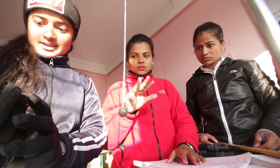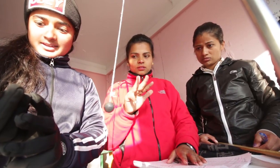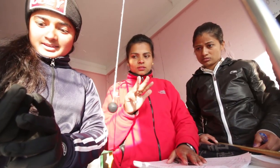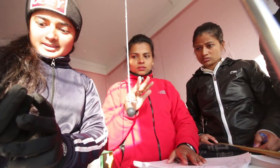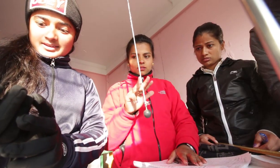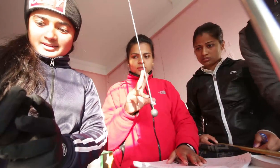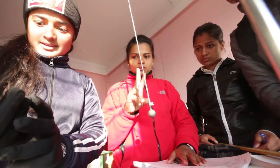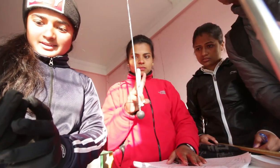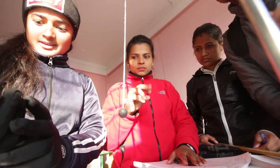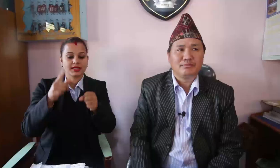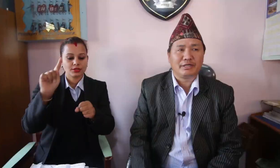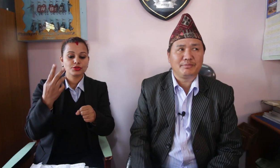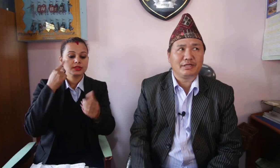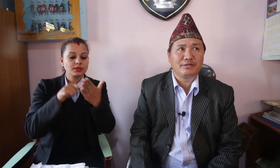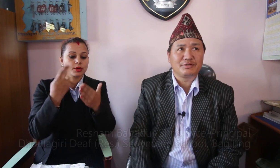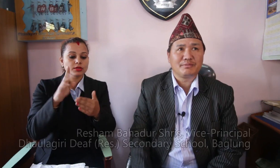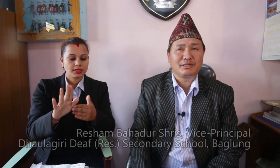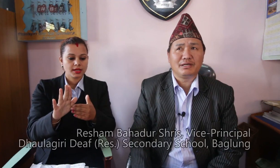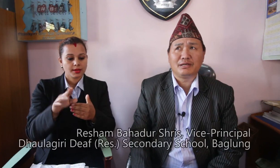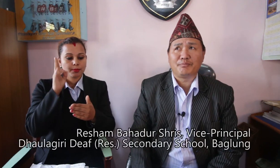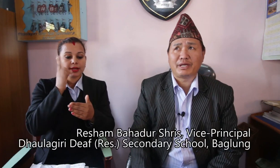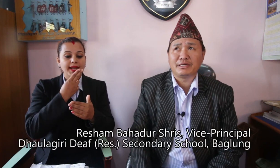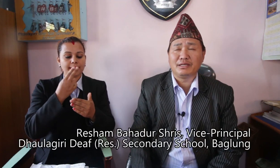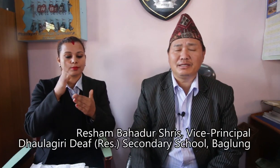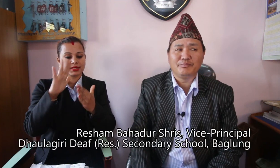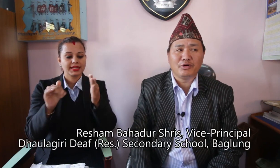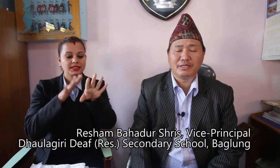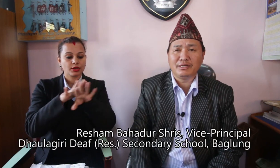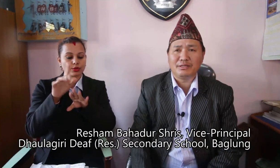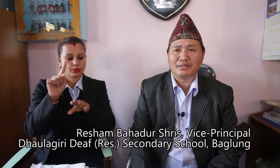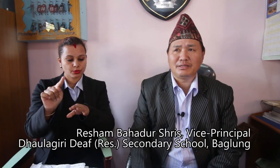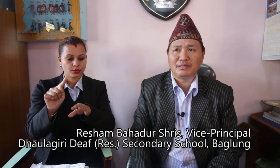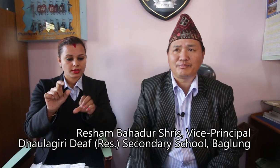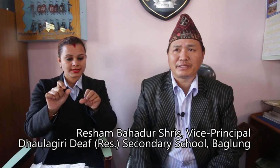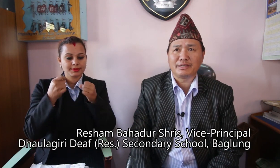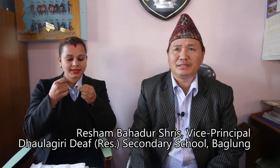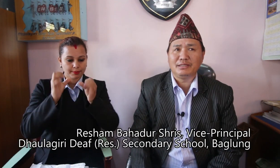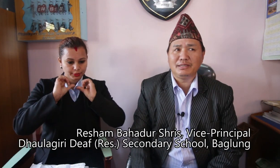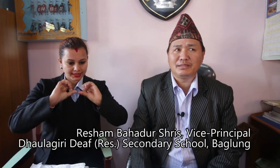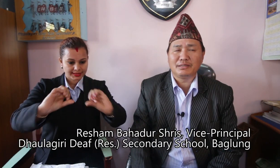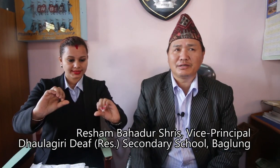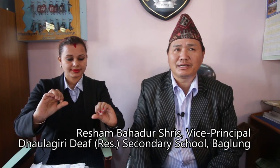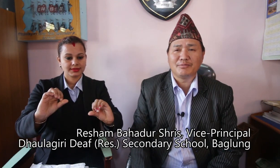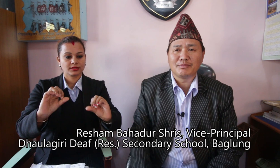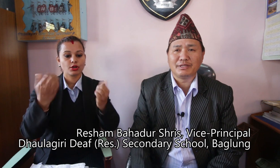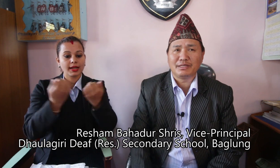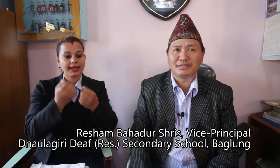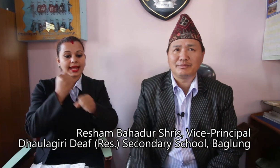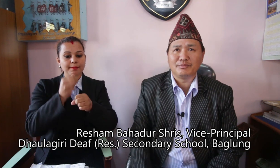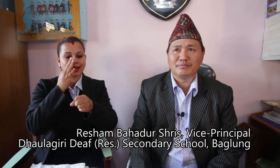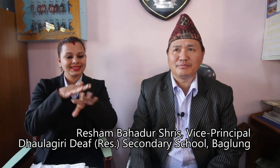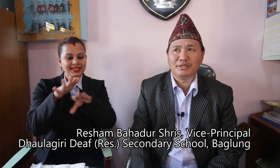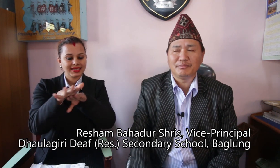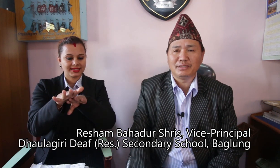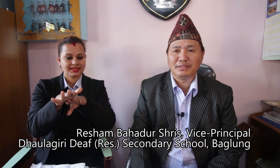धारणा व्यक्त गर्छन् बहिरा विद्यार्थीहरूको क्षमता प्र्याक्टिकल्ली अलिक बढी नै प्र्याक्टिकल्ली गर्ने कामहरूमा धेरै